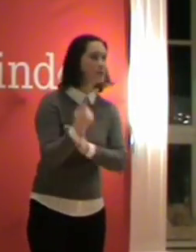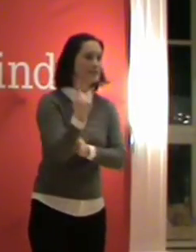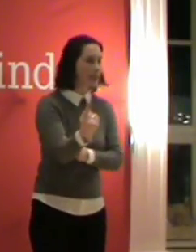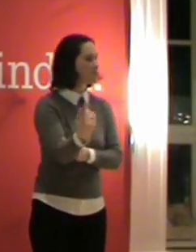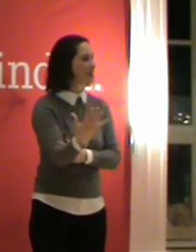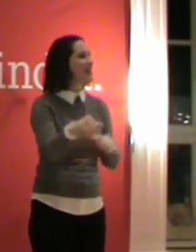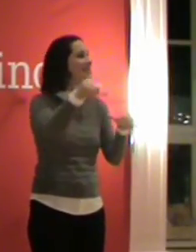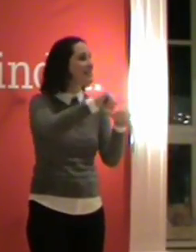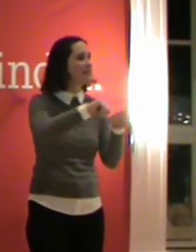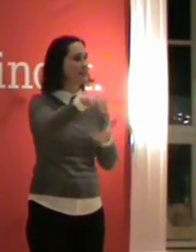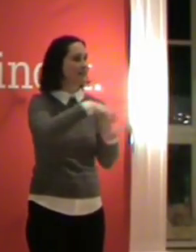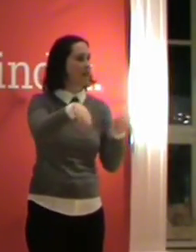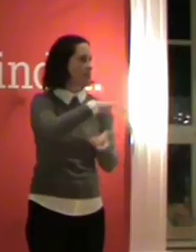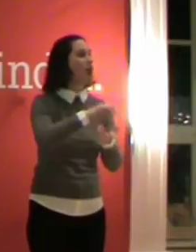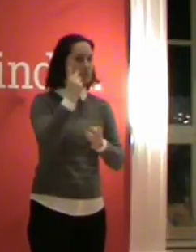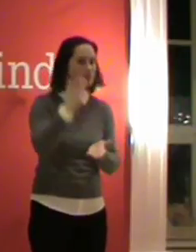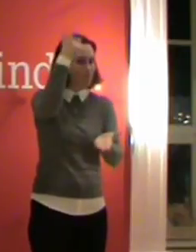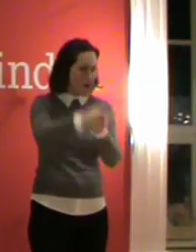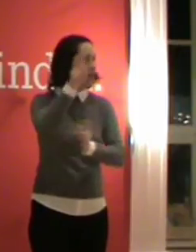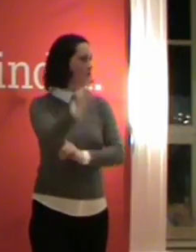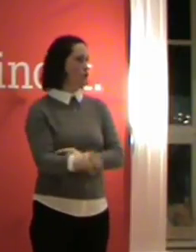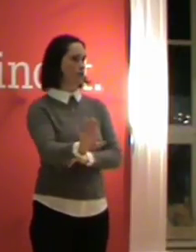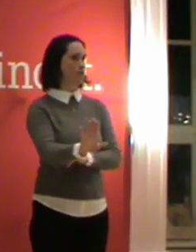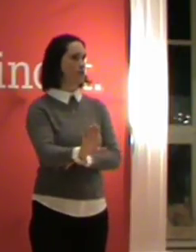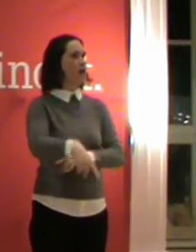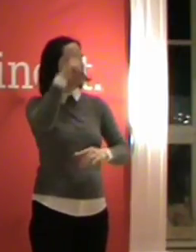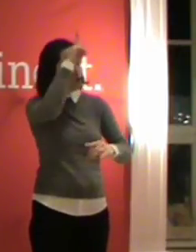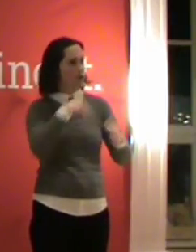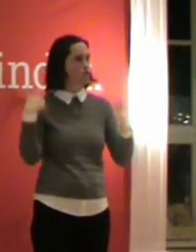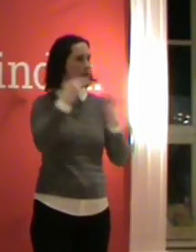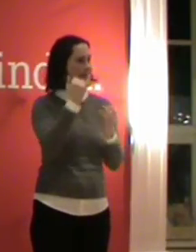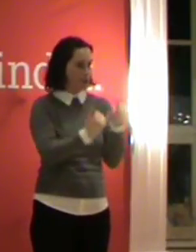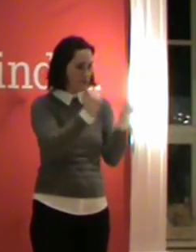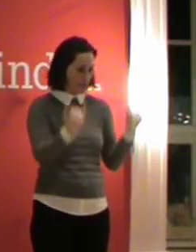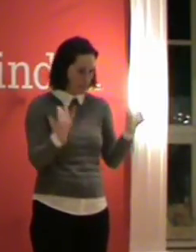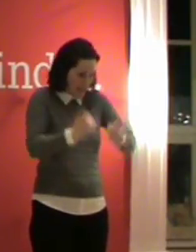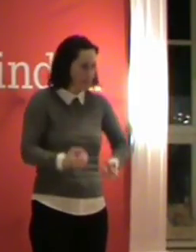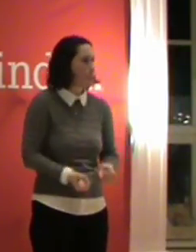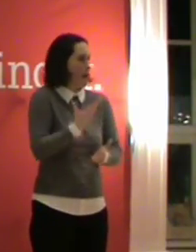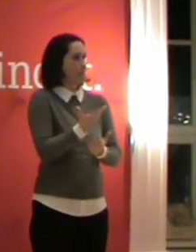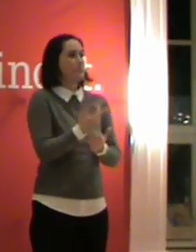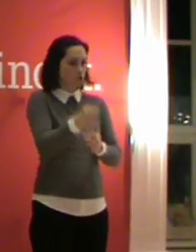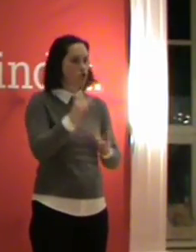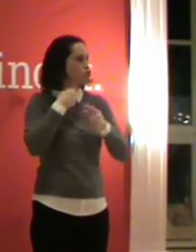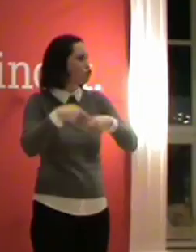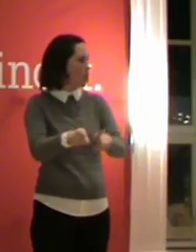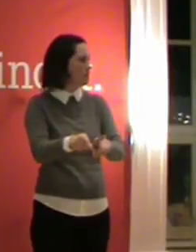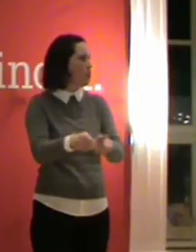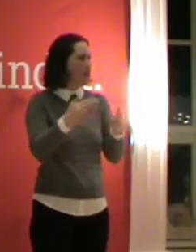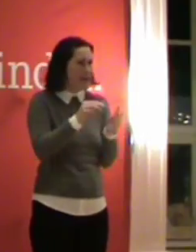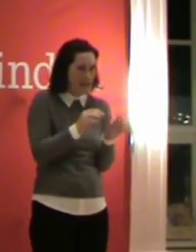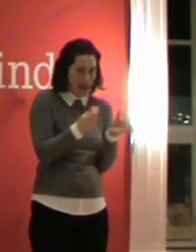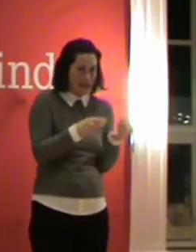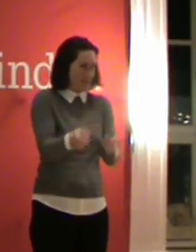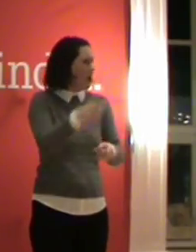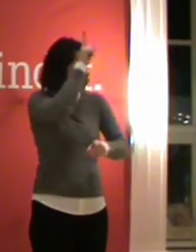Verantwortliche für den größten Skandal, den Abgasskandal, den es in der deutschen Industrie in den letzten Jahren gegeben hat. Da ist doch was nicht normal